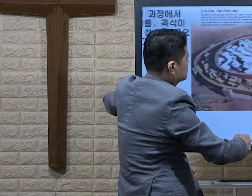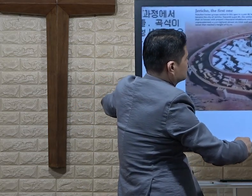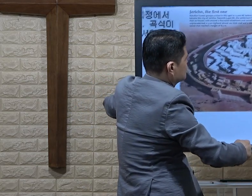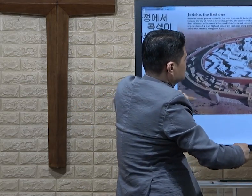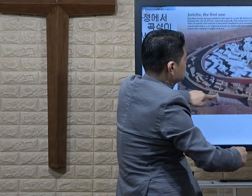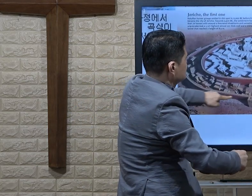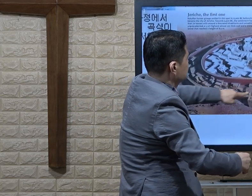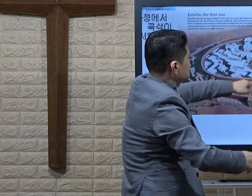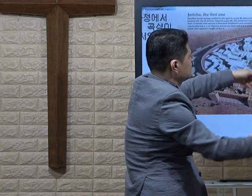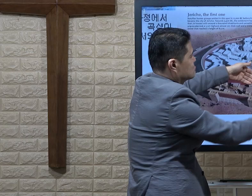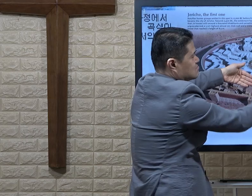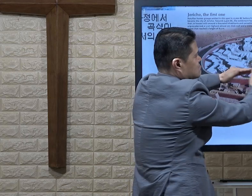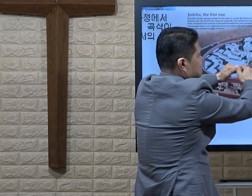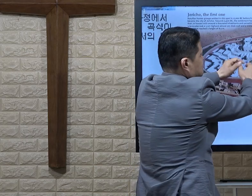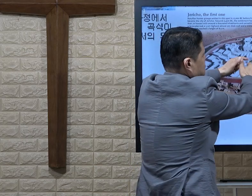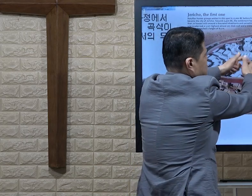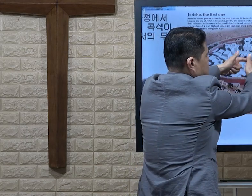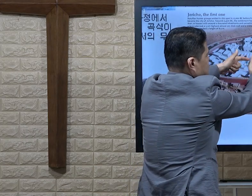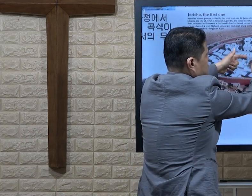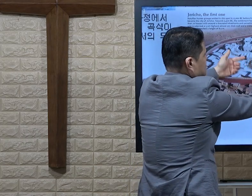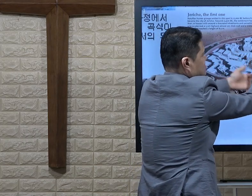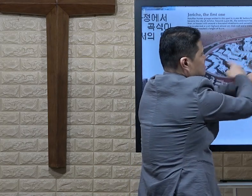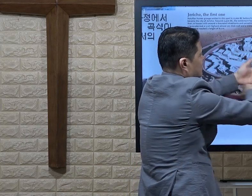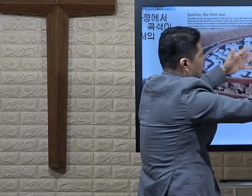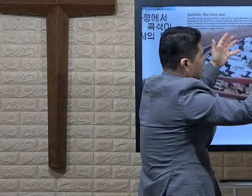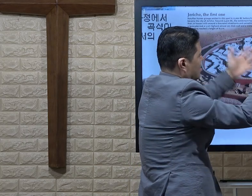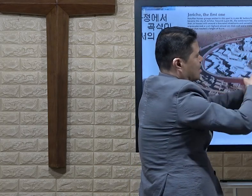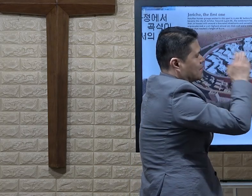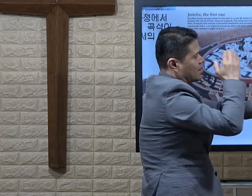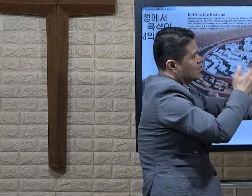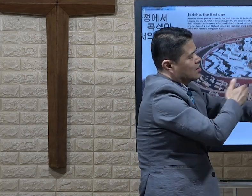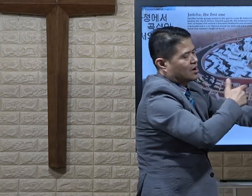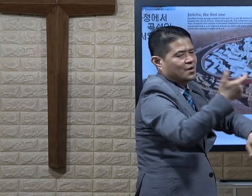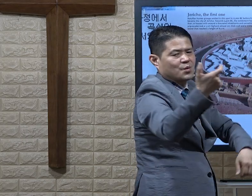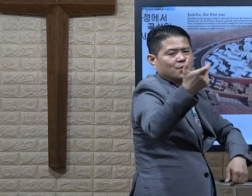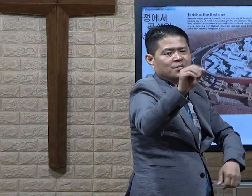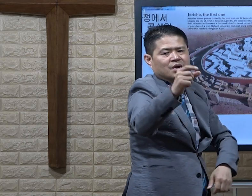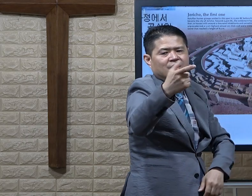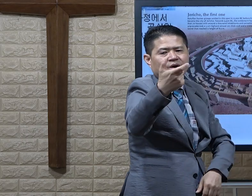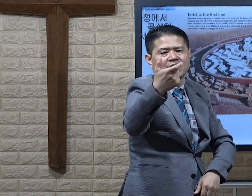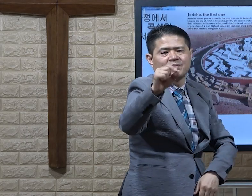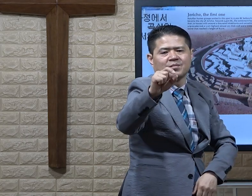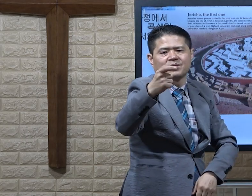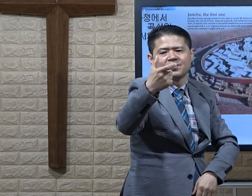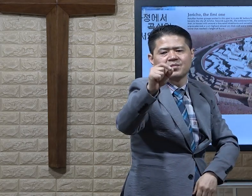이 그림과도 같은 이 성에서 이 60만 명이